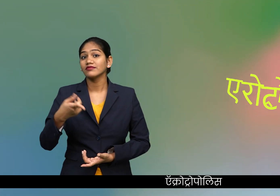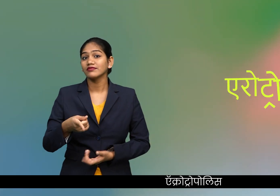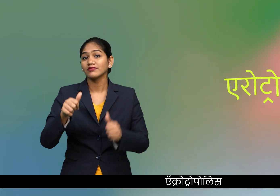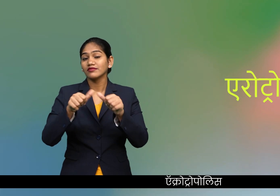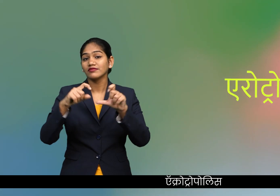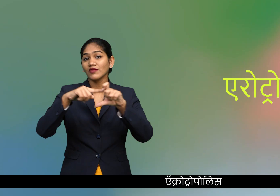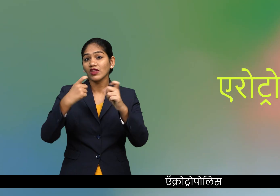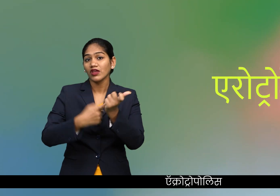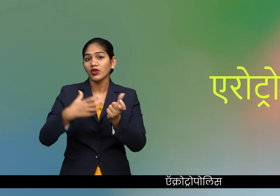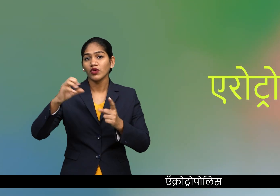एरेट्रोपोलिस.